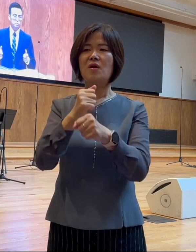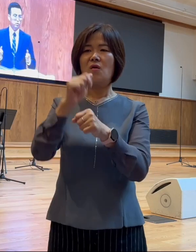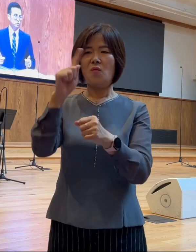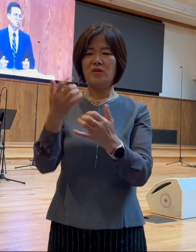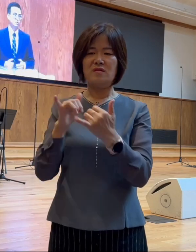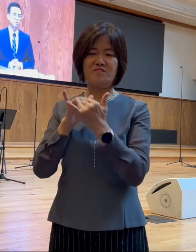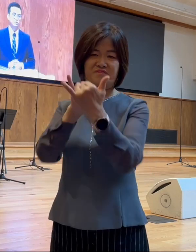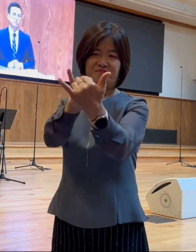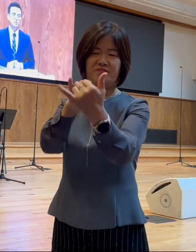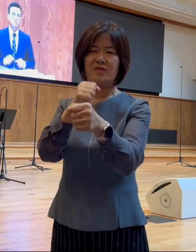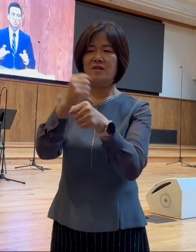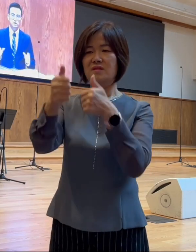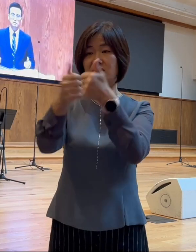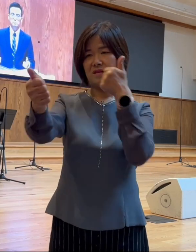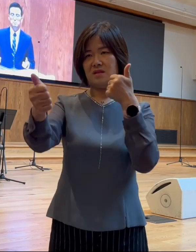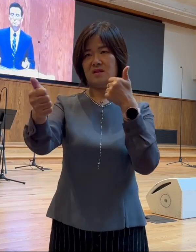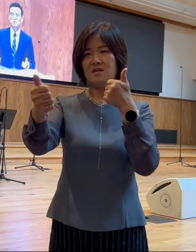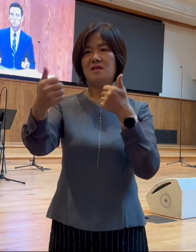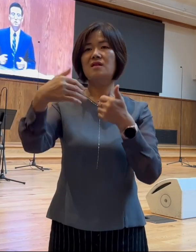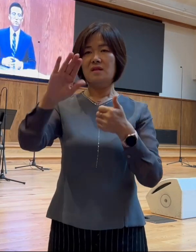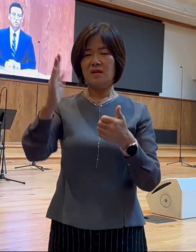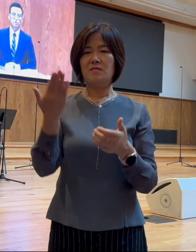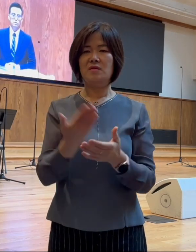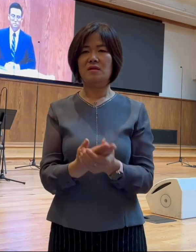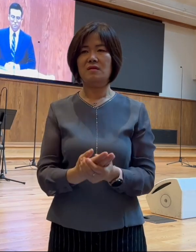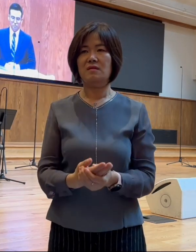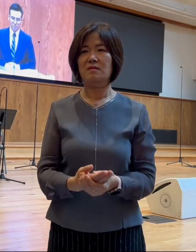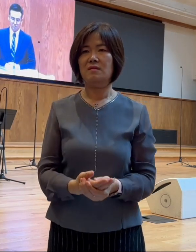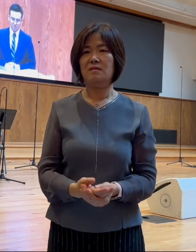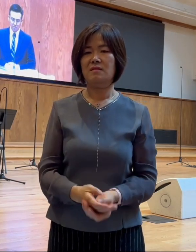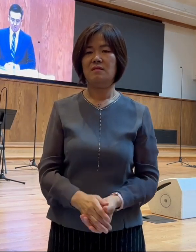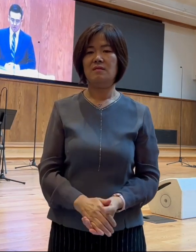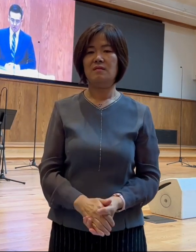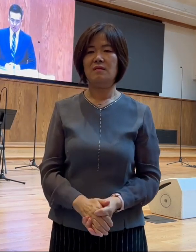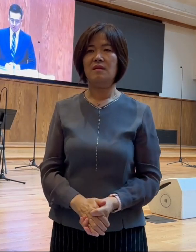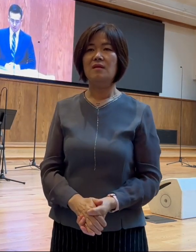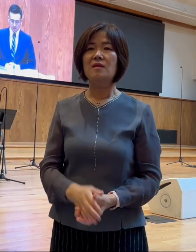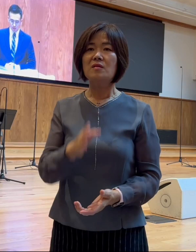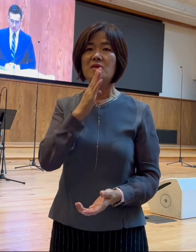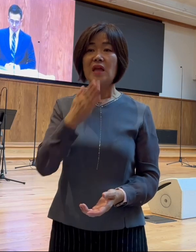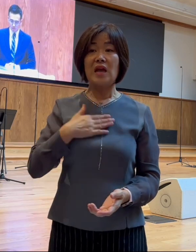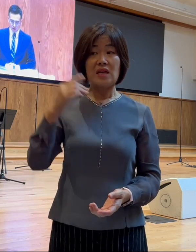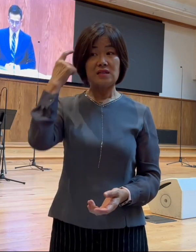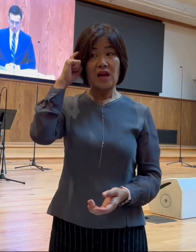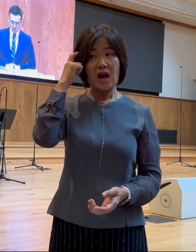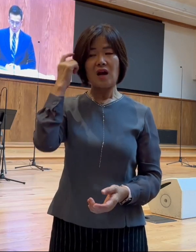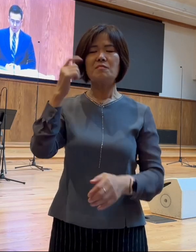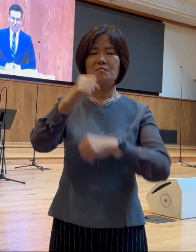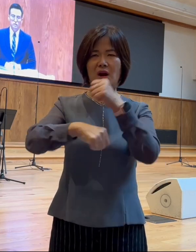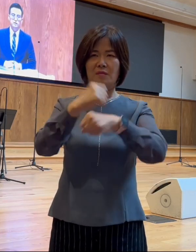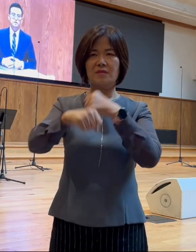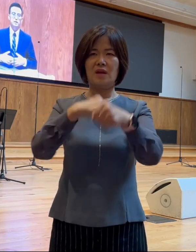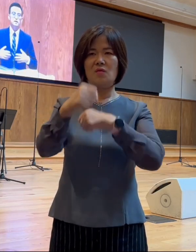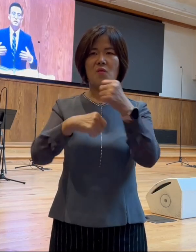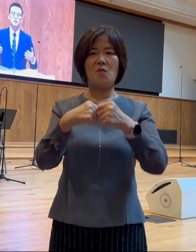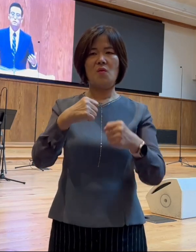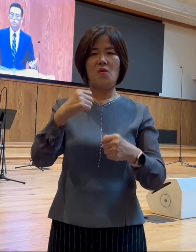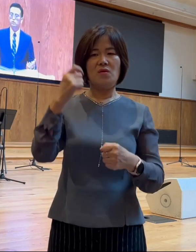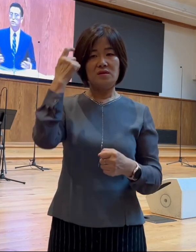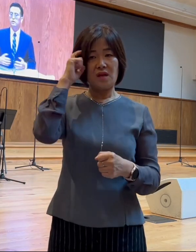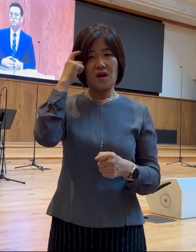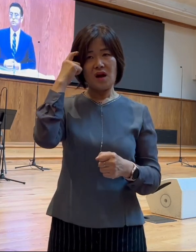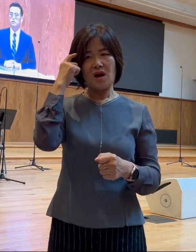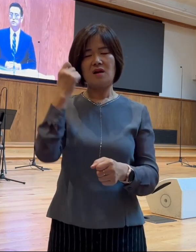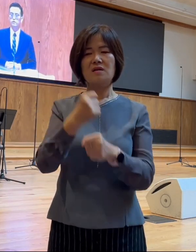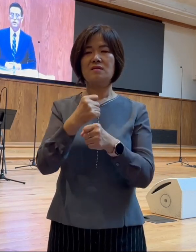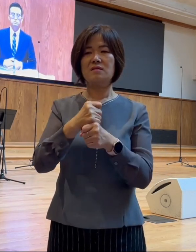구속이 벌어지는 거예요. 리딤 되는 거예요. 즉 내 생각이 내 마음대로 그냥 생각의 날개를 펼쳐